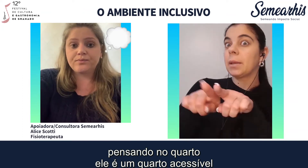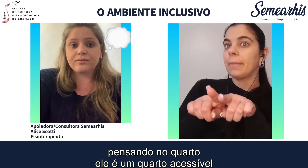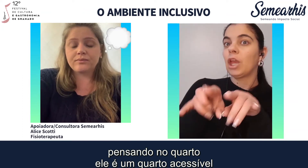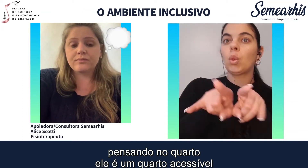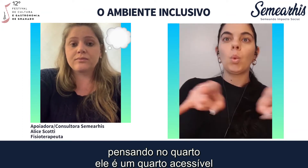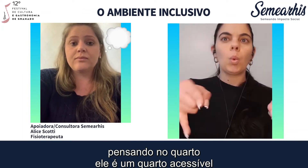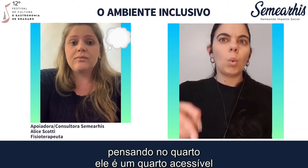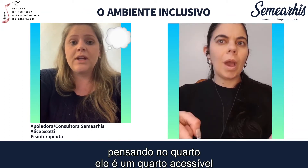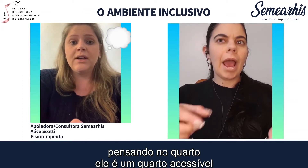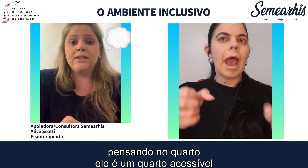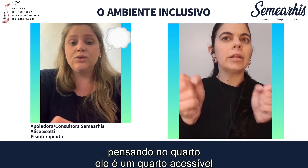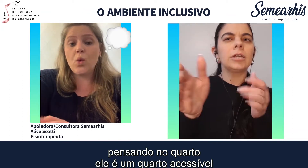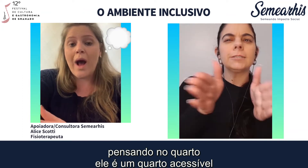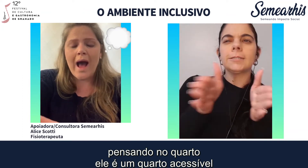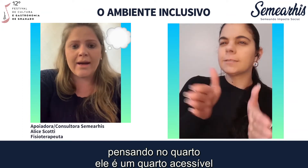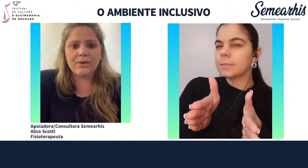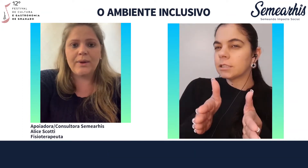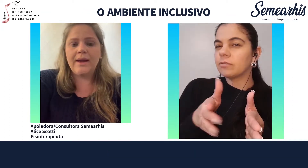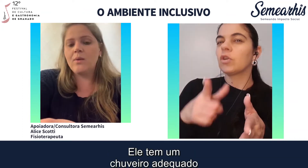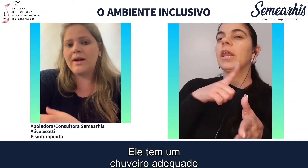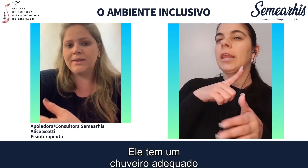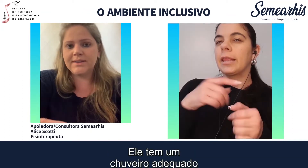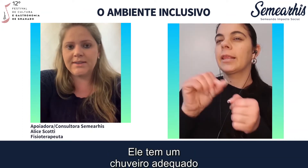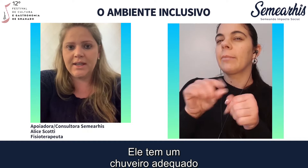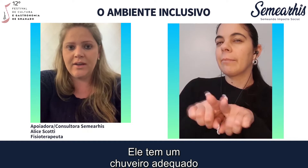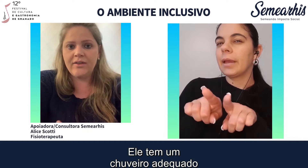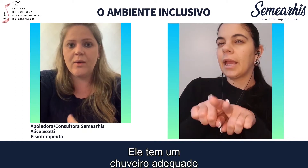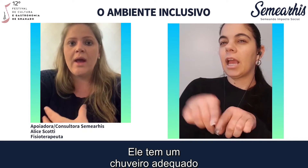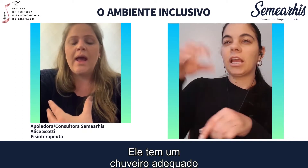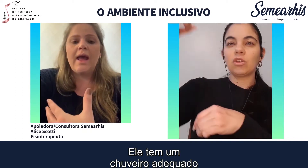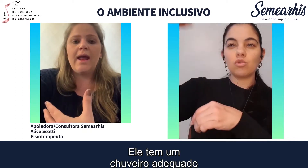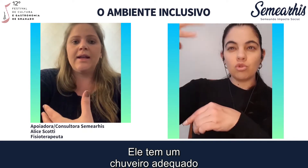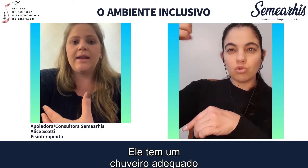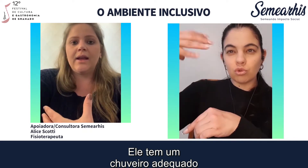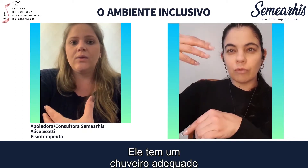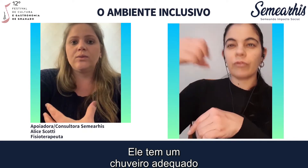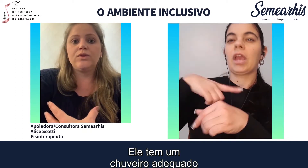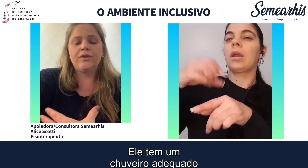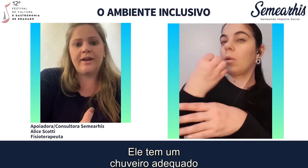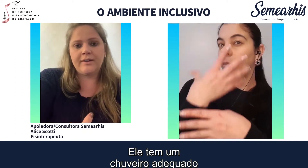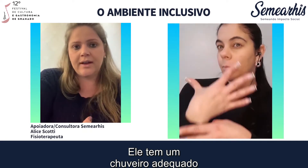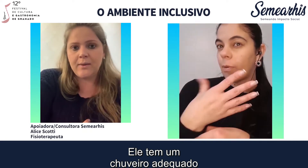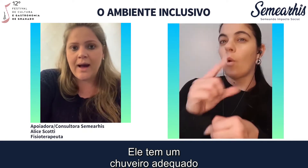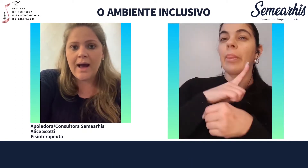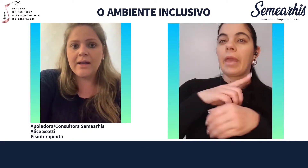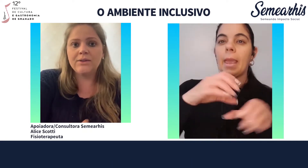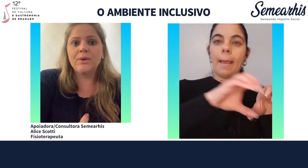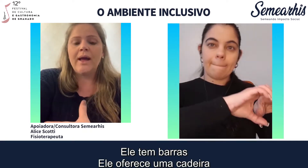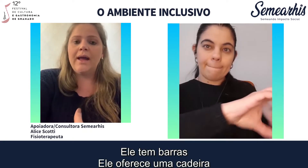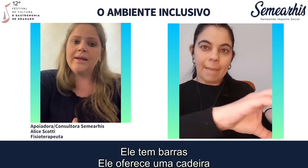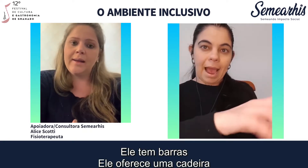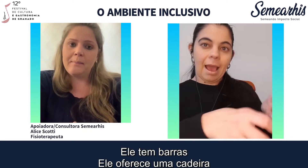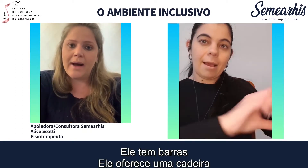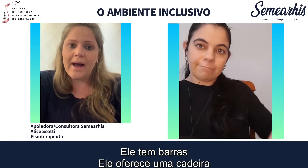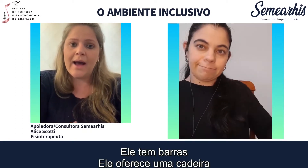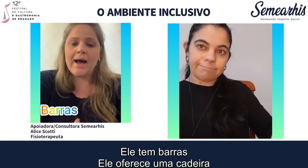pensando no quarto. Ele é um quarto acessível, ele tem um chuveiro adequado,